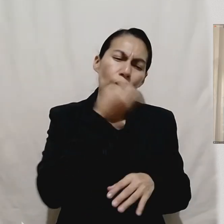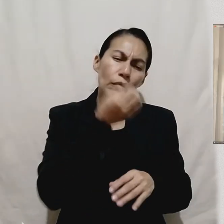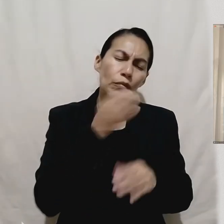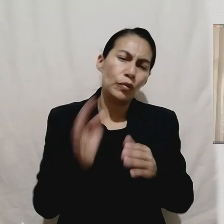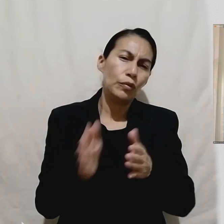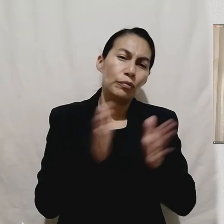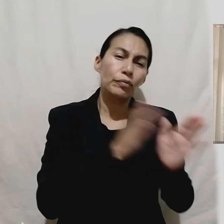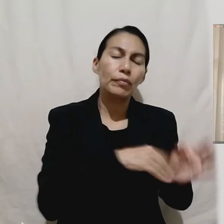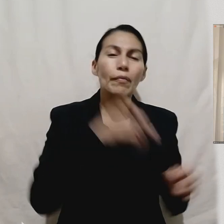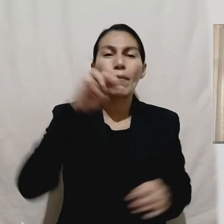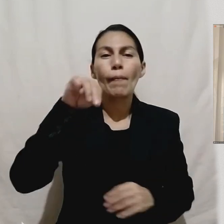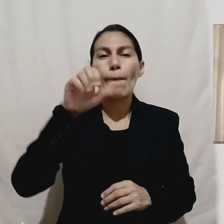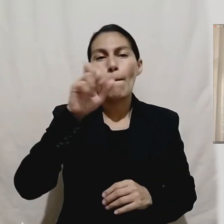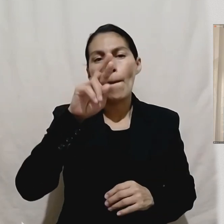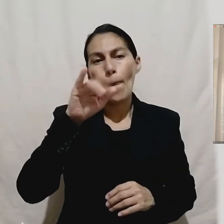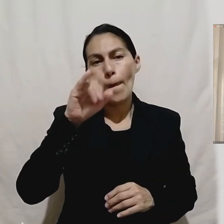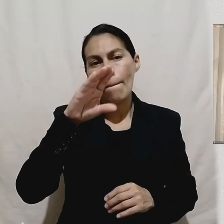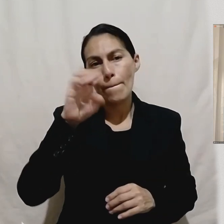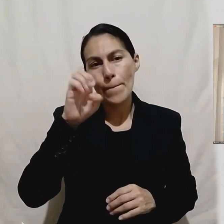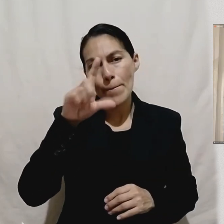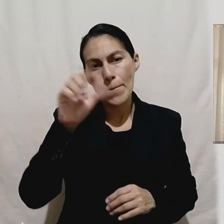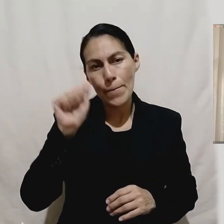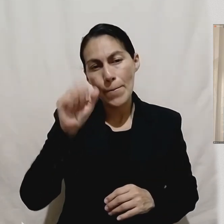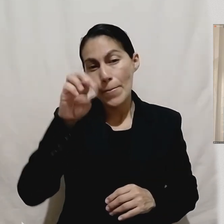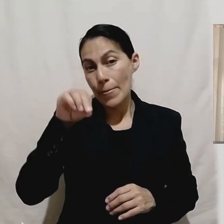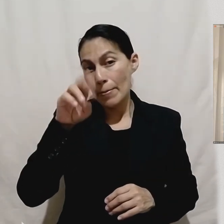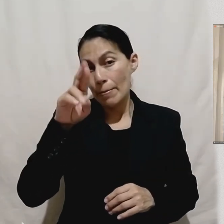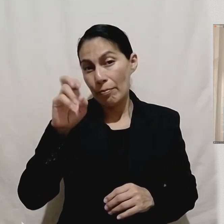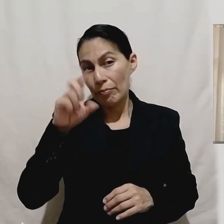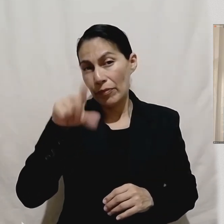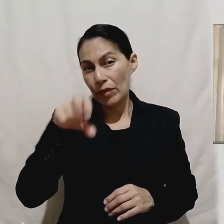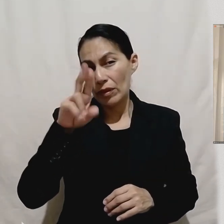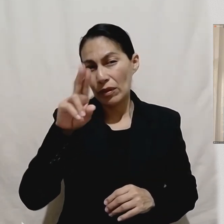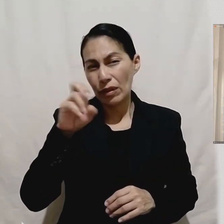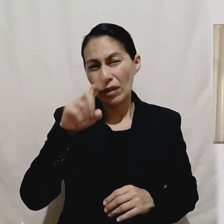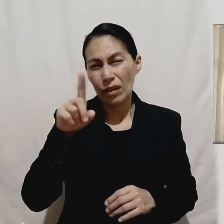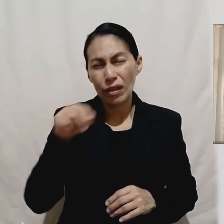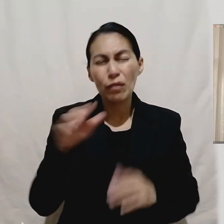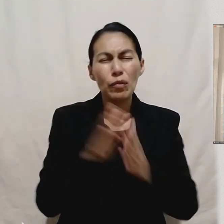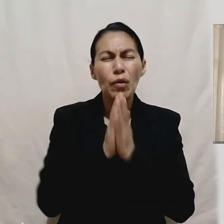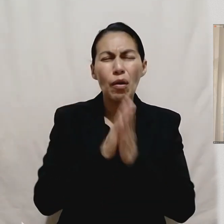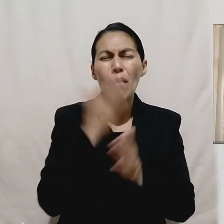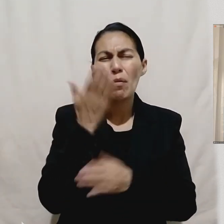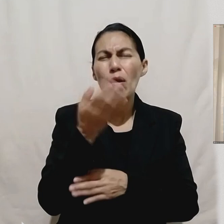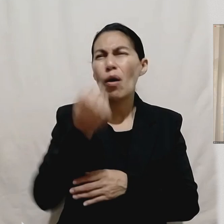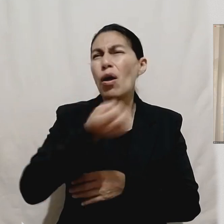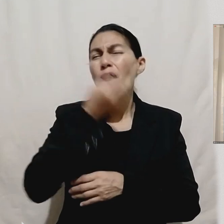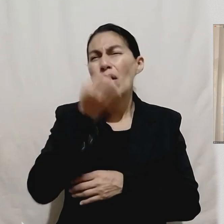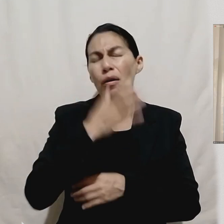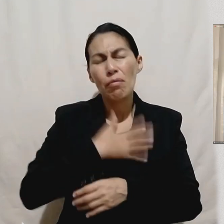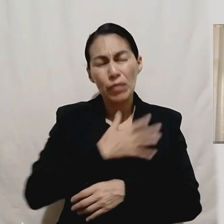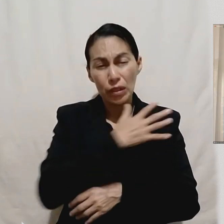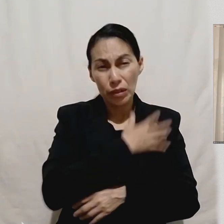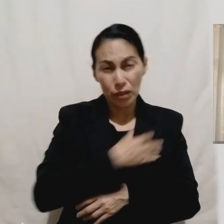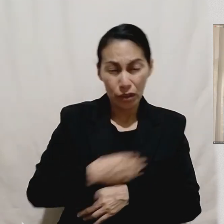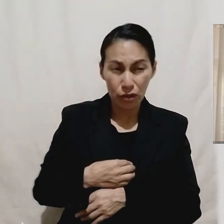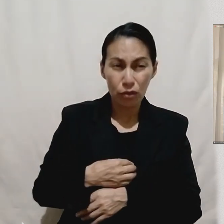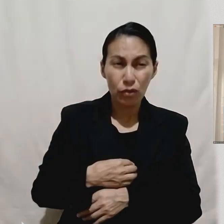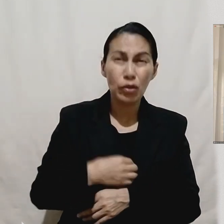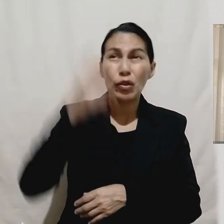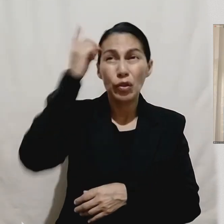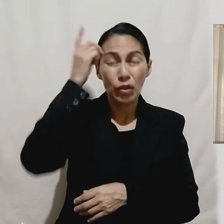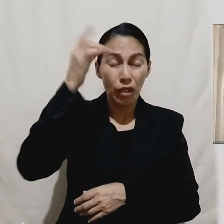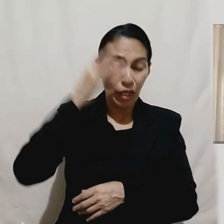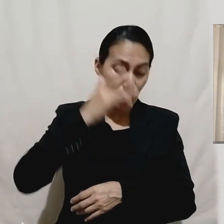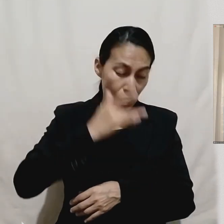buenas noches Yo les pido que oren por mis hijos para que Dios les toque sus corazones y también por mi